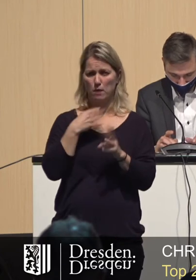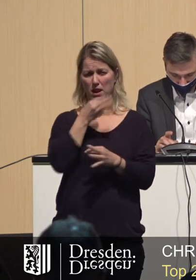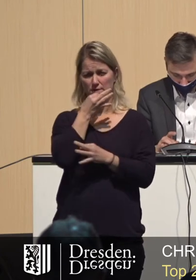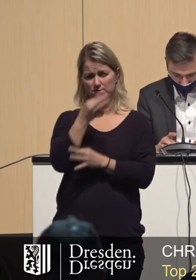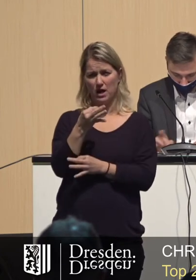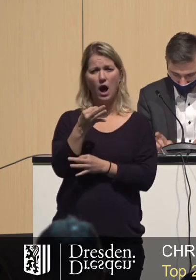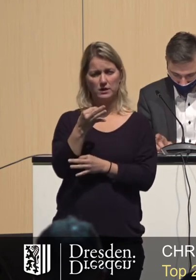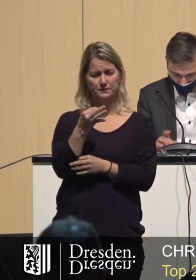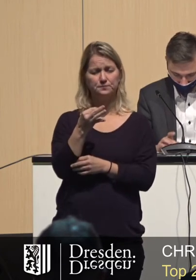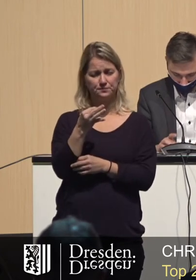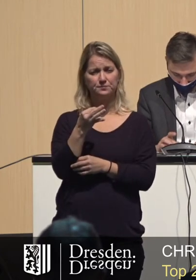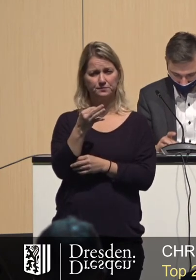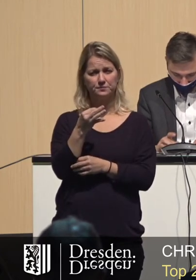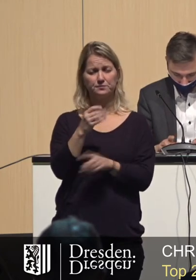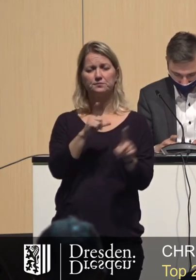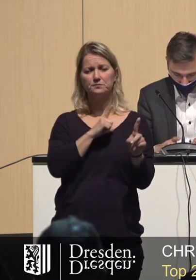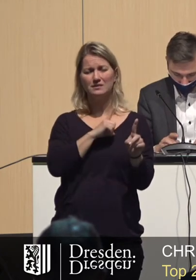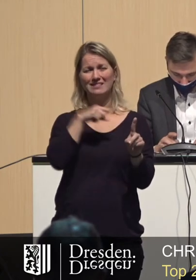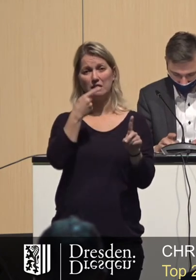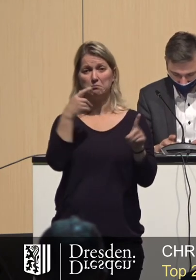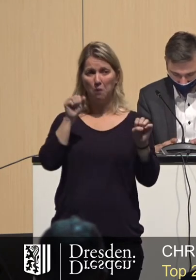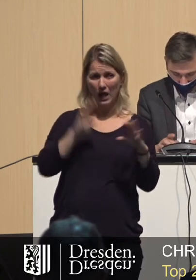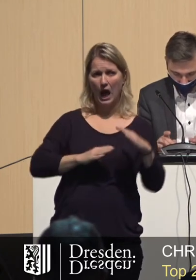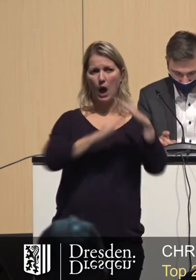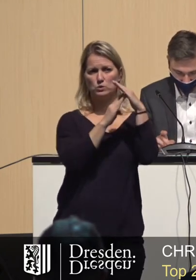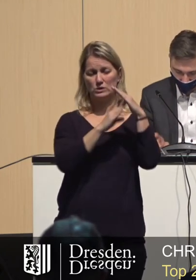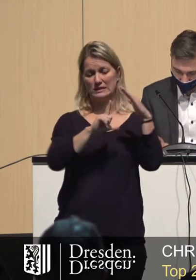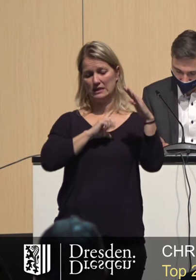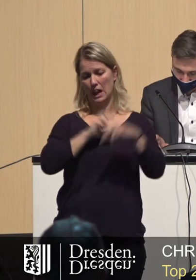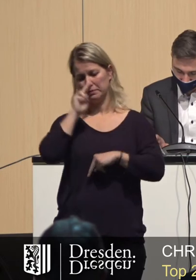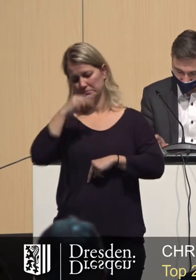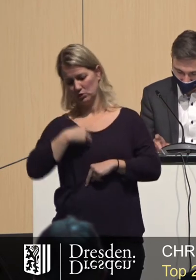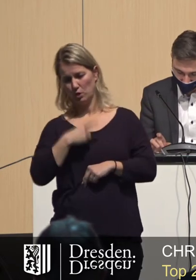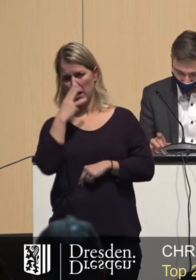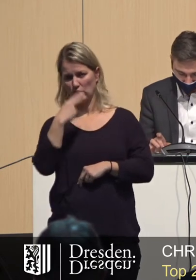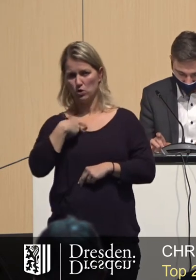dahingehend ergänzen, bevor wir dann in der Auszeit vielleicht auch unser eigenes Abstimmungsverhalten